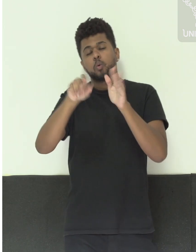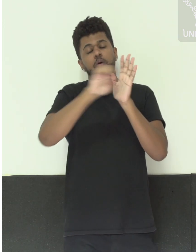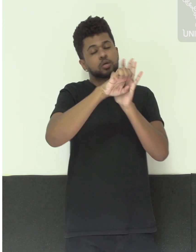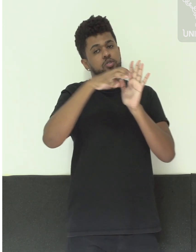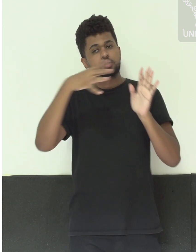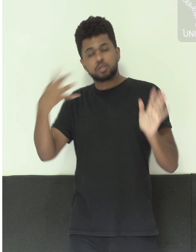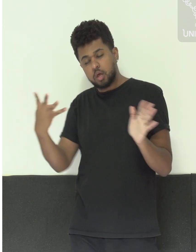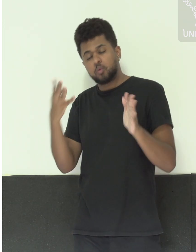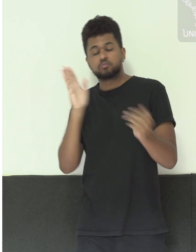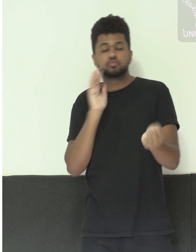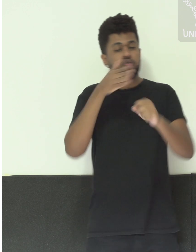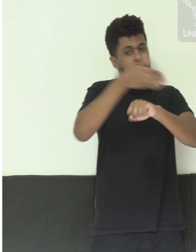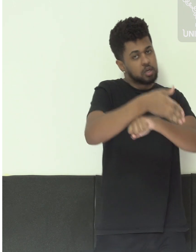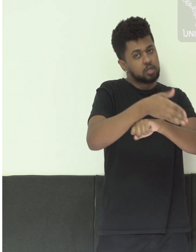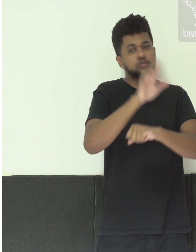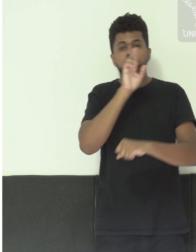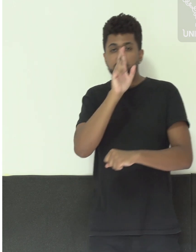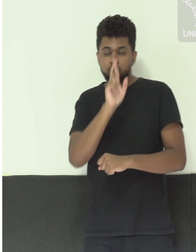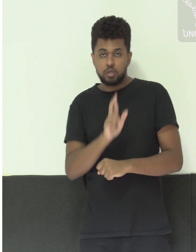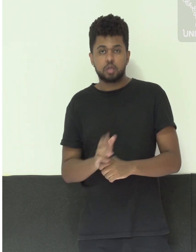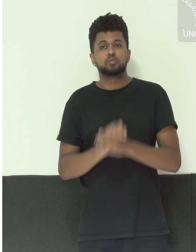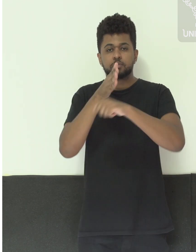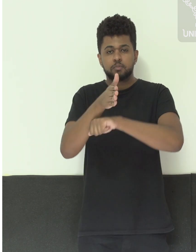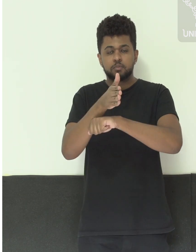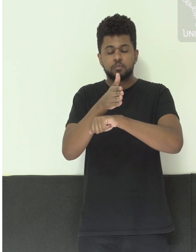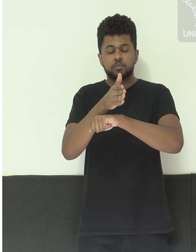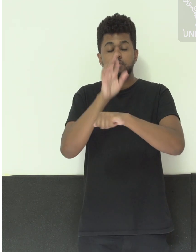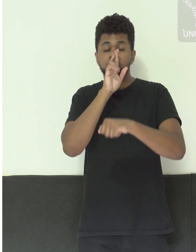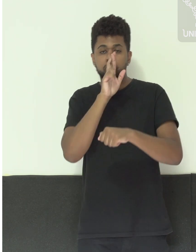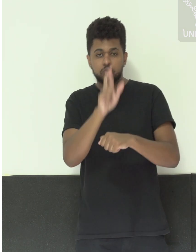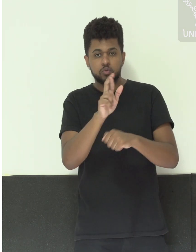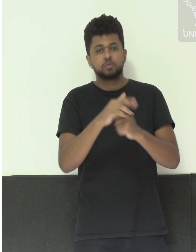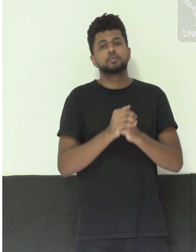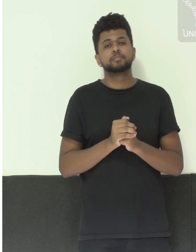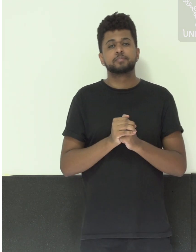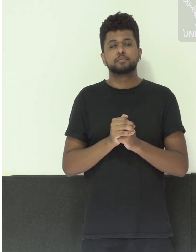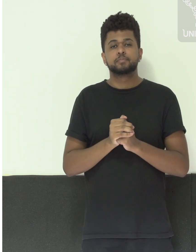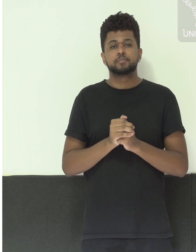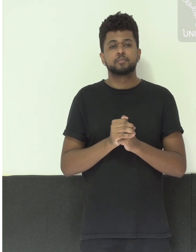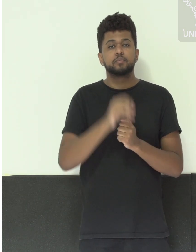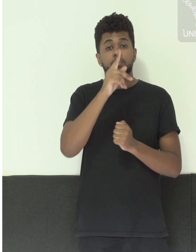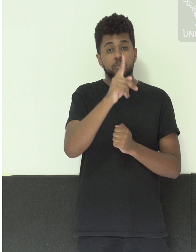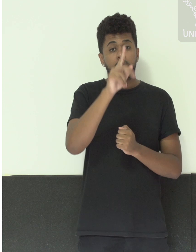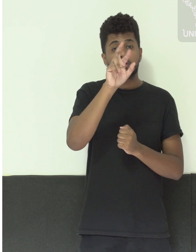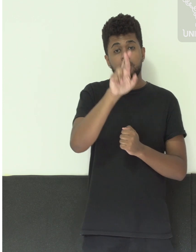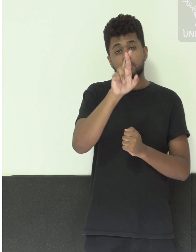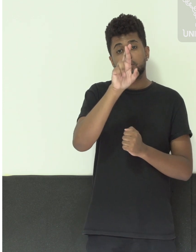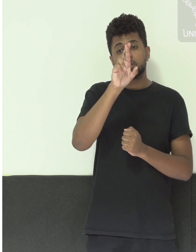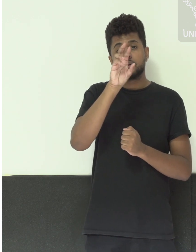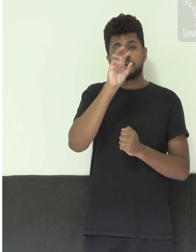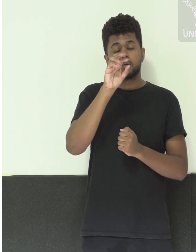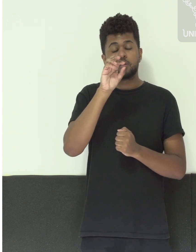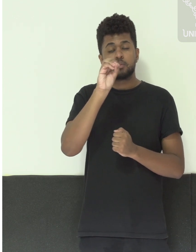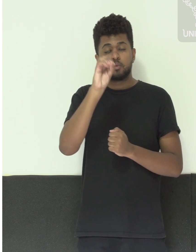editais de ingresso. Resultado: publicado pela Pró-Reitoria de Relações Institucionais